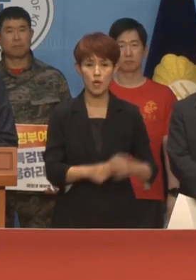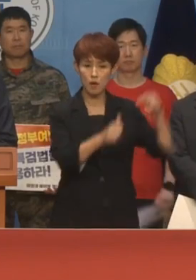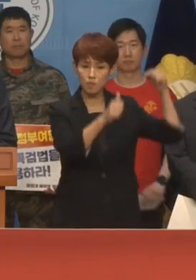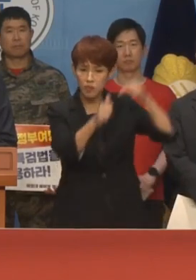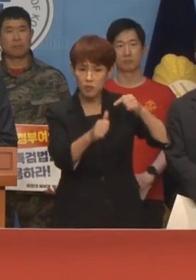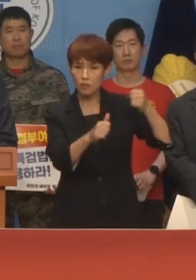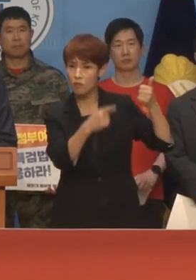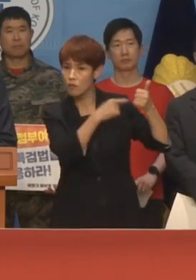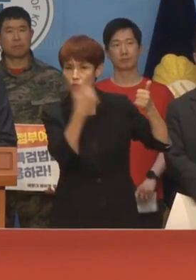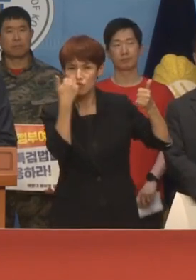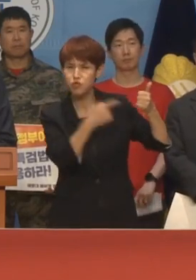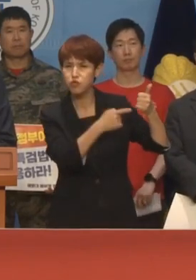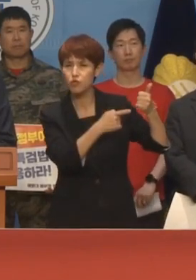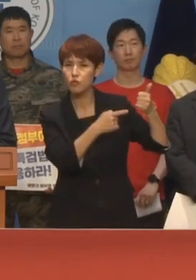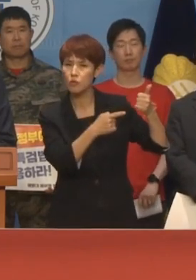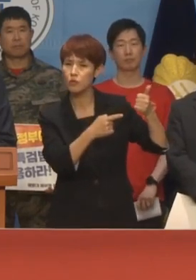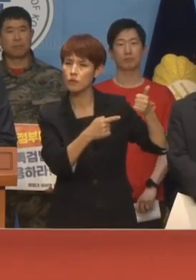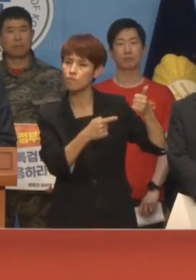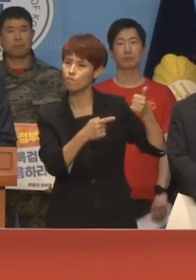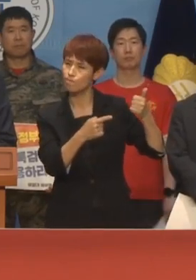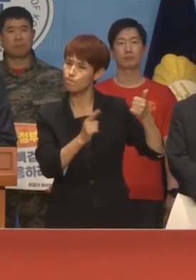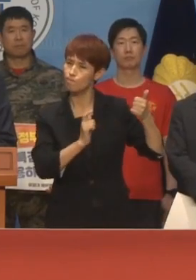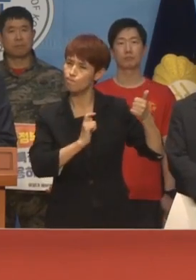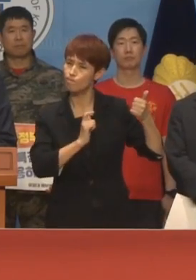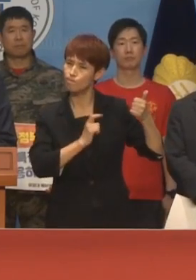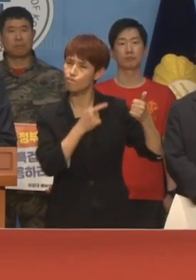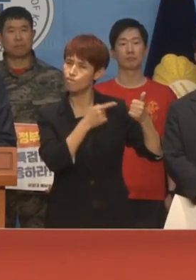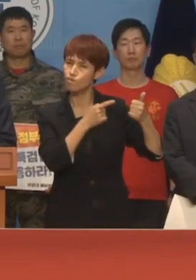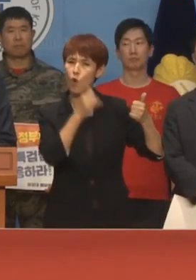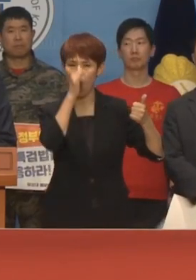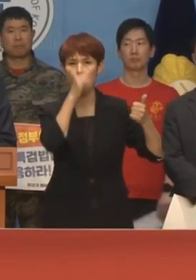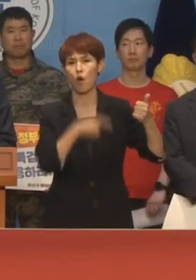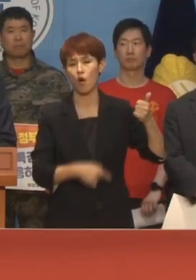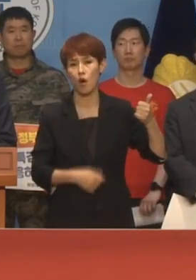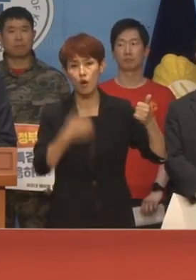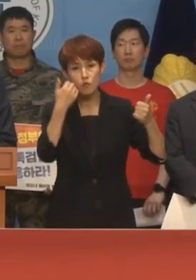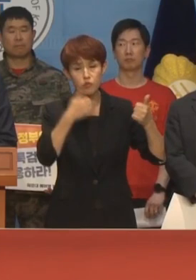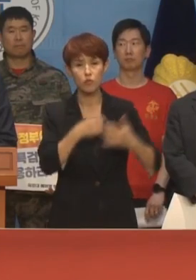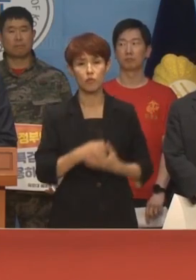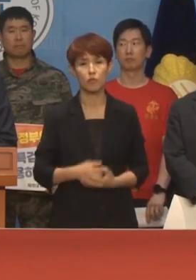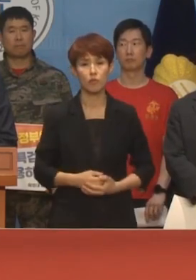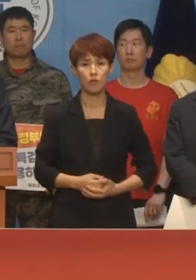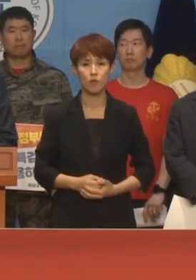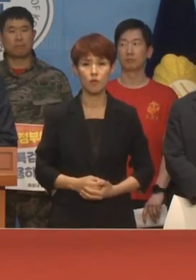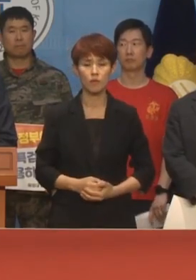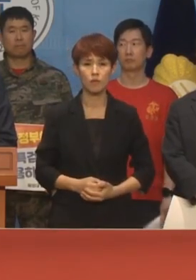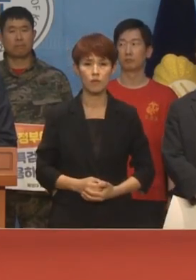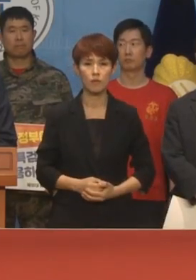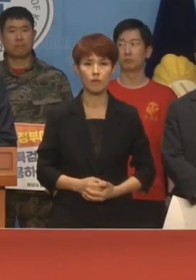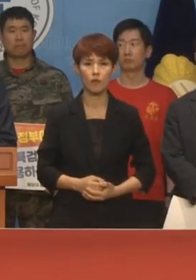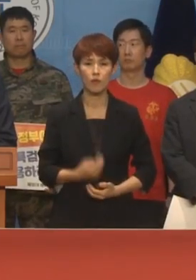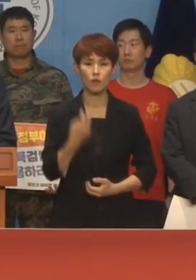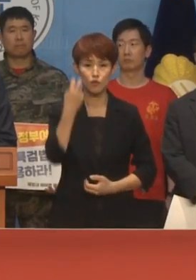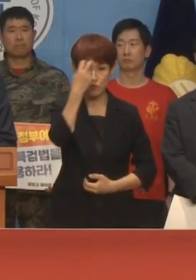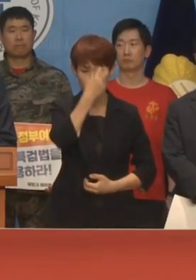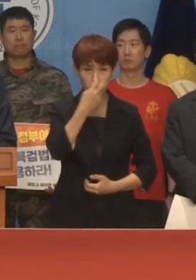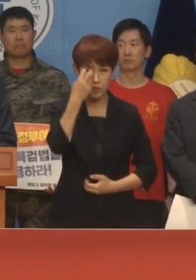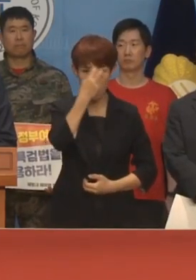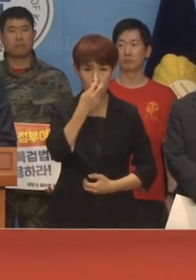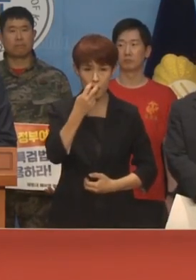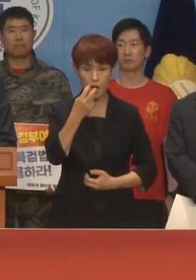했는가와 관련해서 우리가 추론할 수 있는 유력한 방증이 있습니다. 뭐냐? 수사